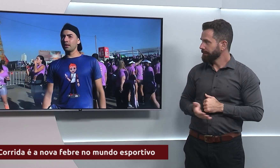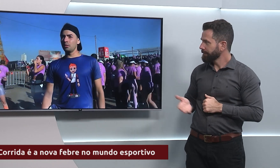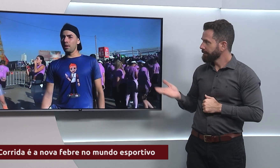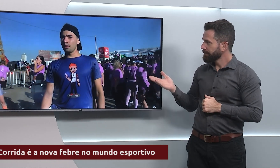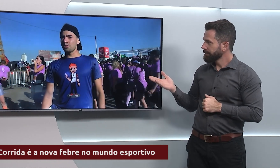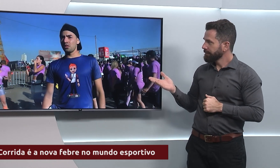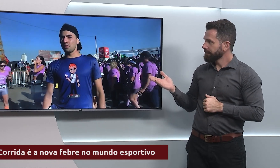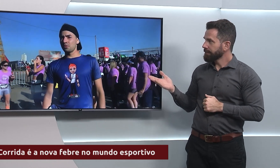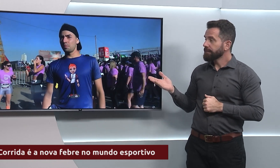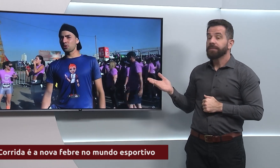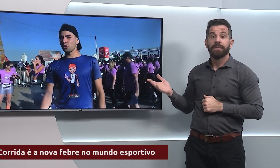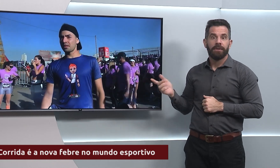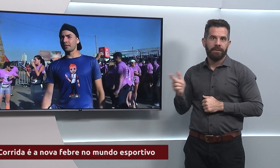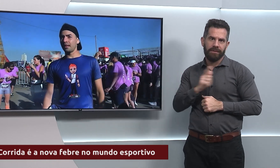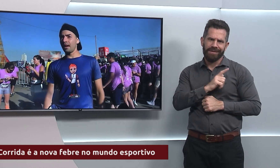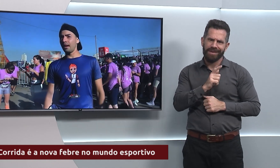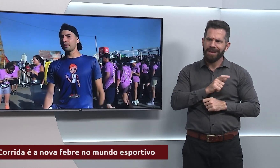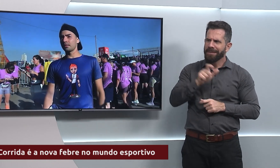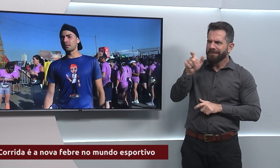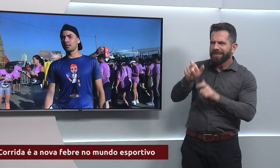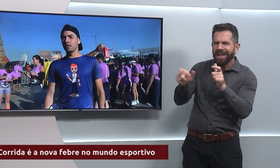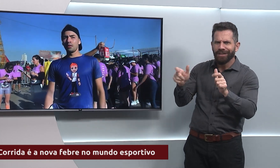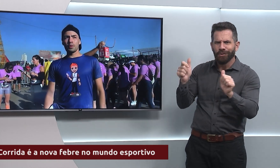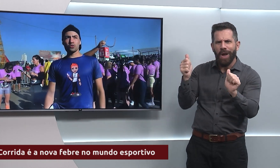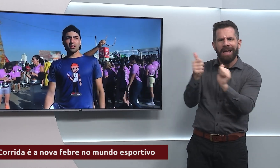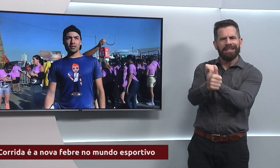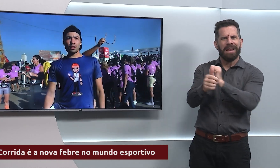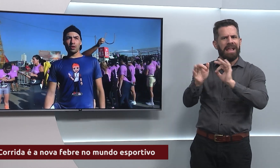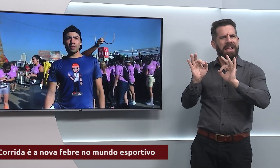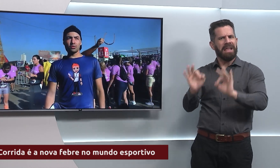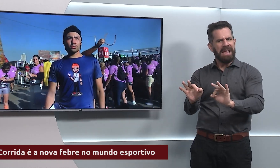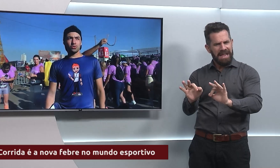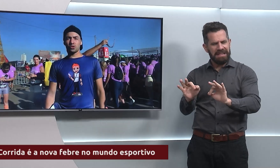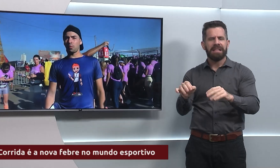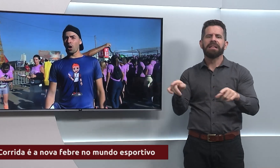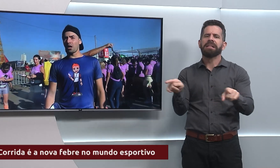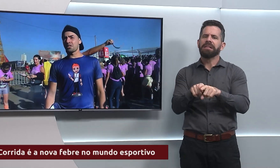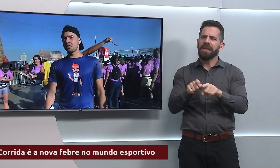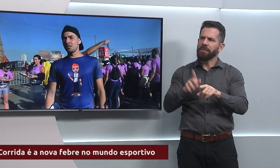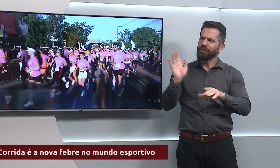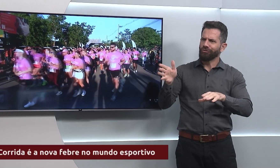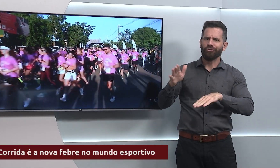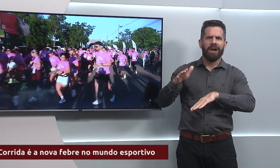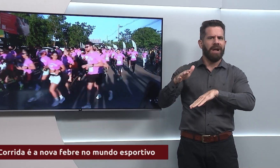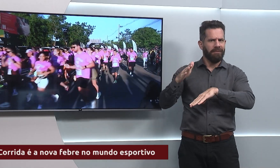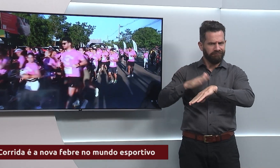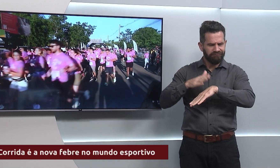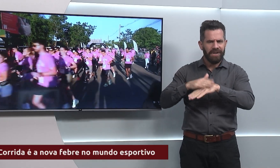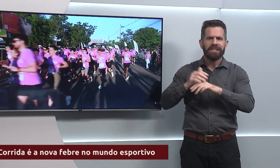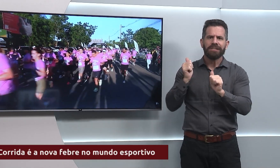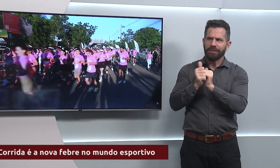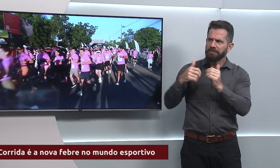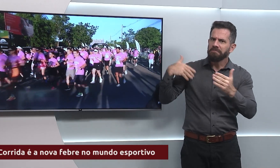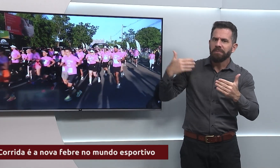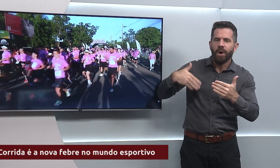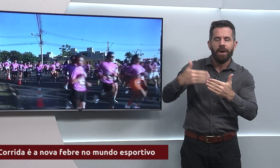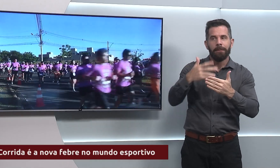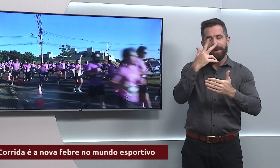meio de pessoas atletas, pessoas que estão ali do esporte, é a melhor coisa que tem, não sei te falar.